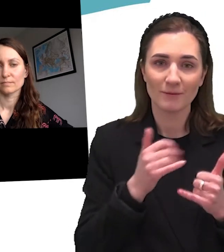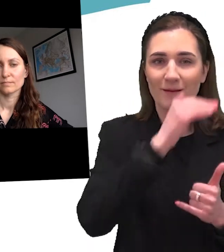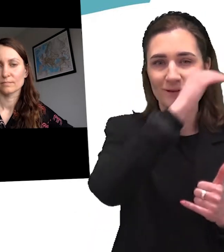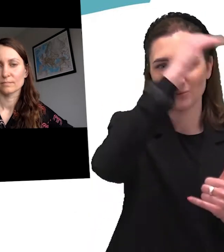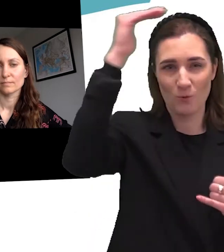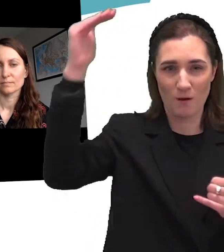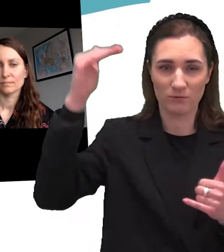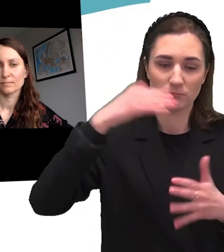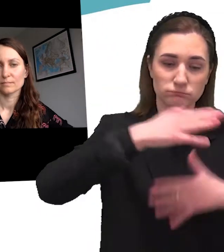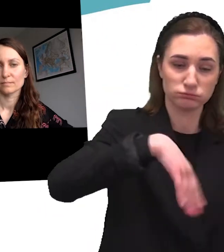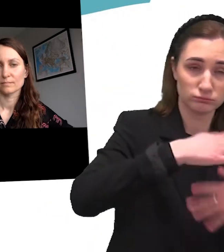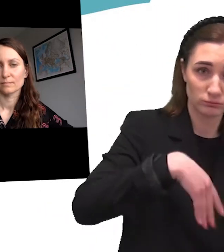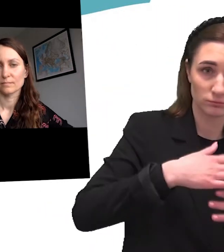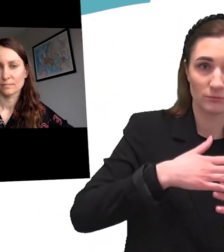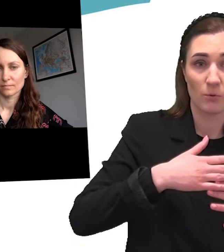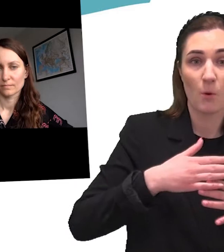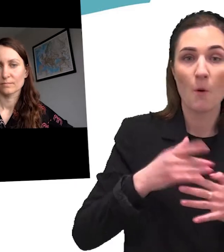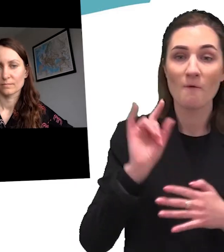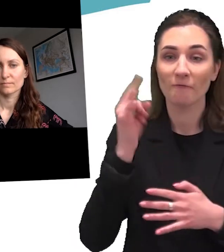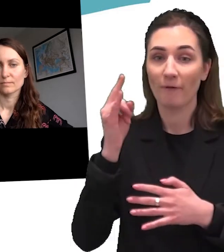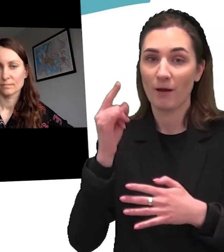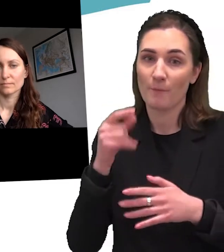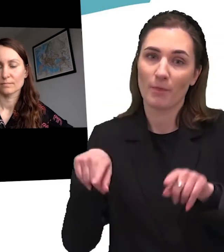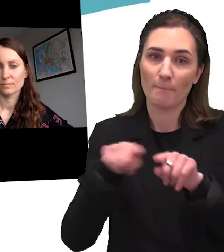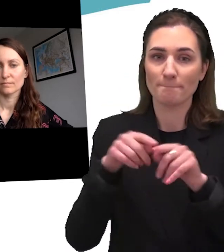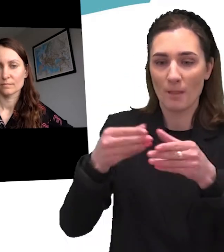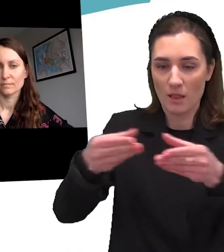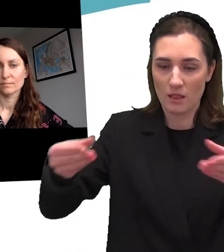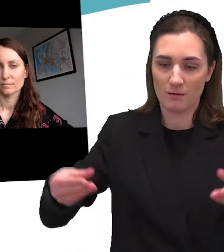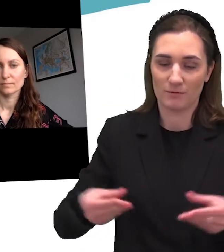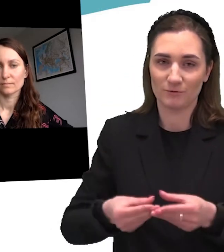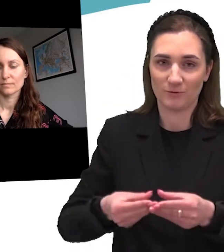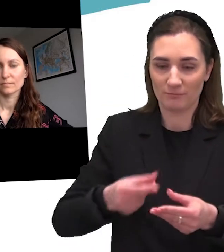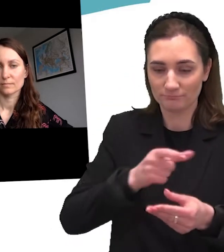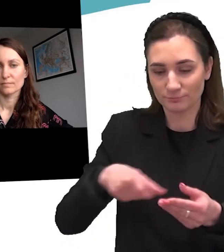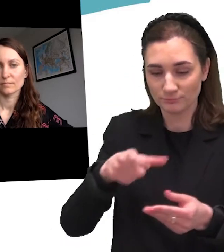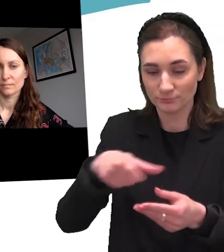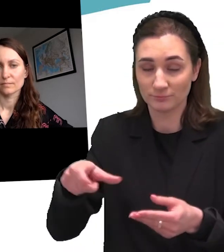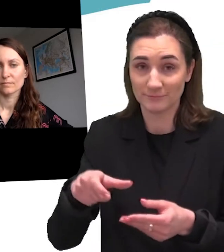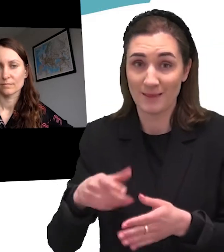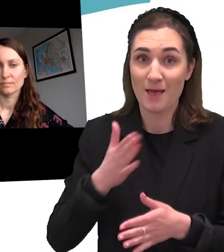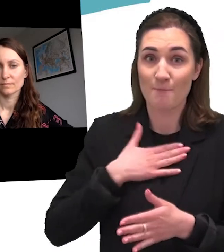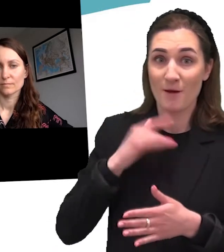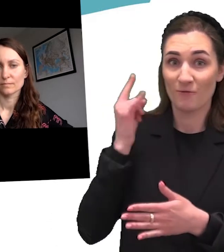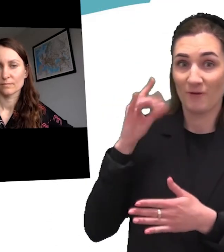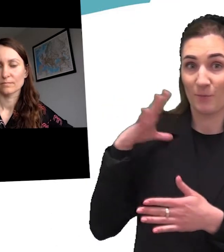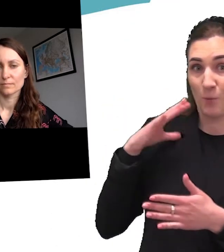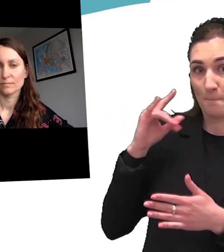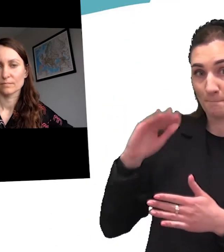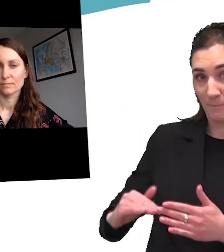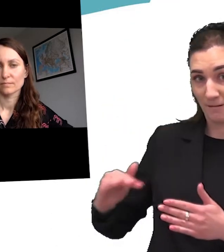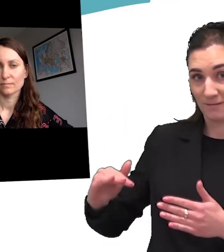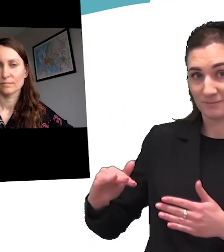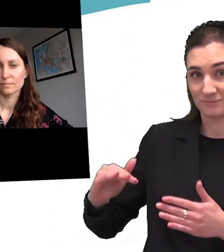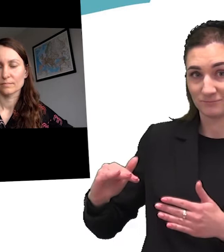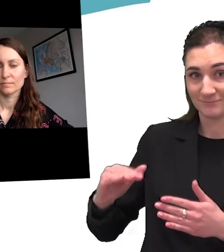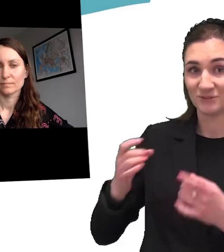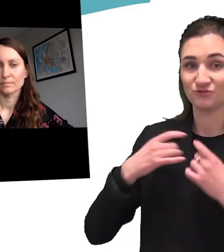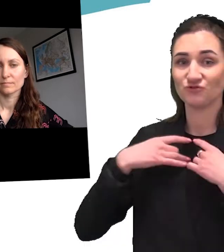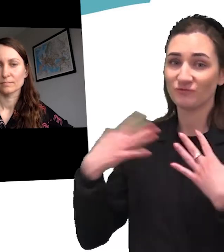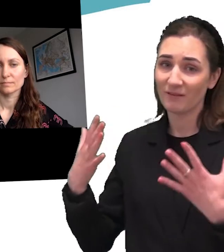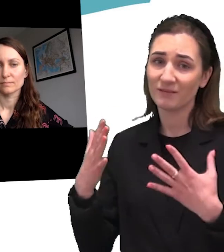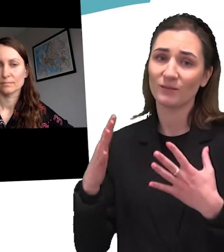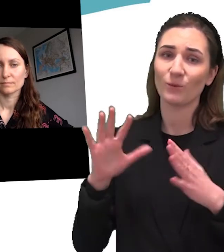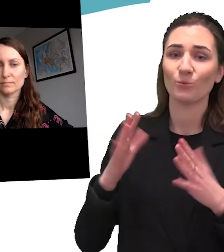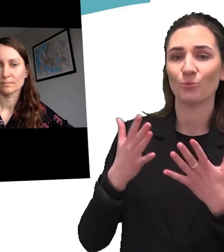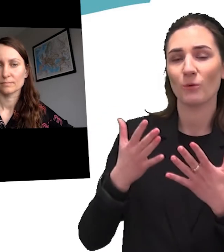tai suaugę susimaišo tai, o vaikam sudeda jos ten. Aš, pavyzdžiui, mano vaikai, kai buvo mažesni, tai net ir